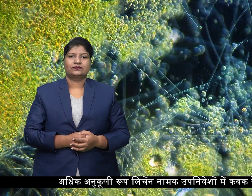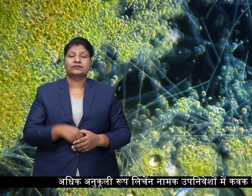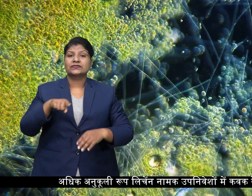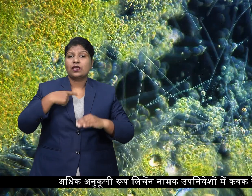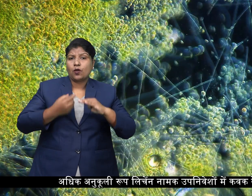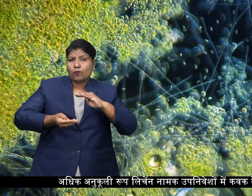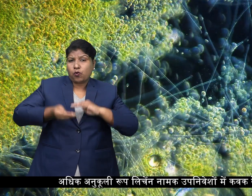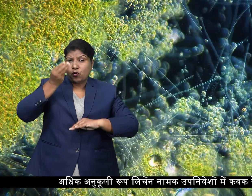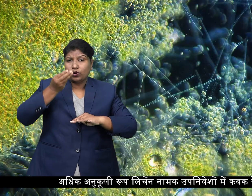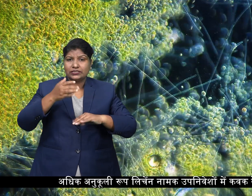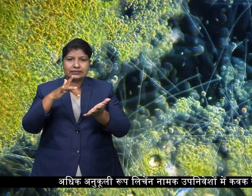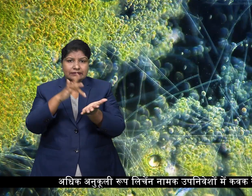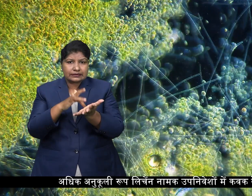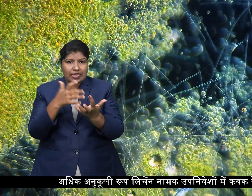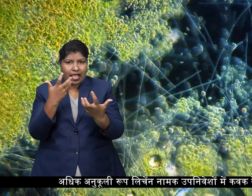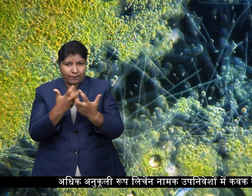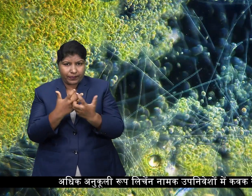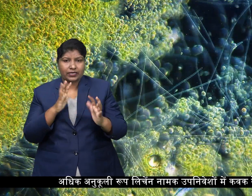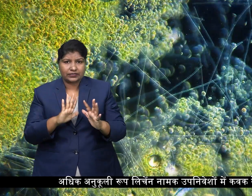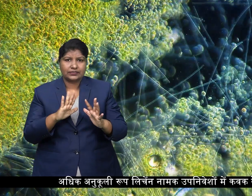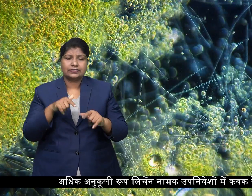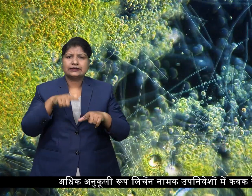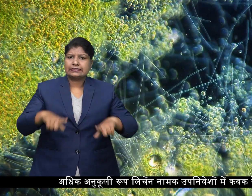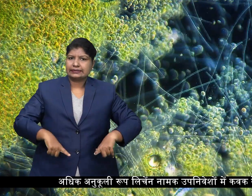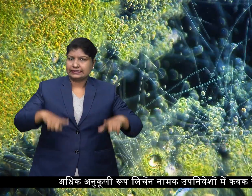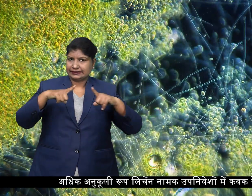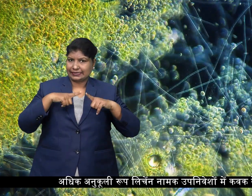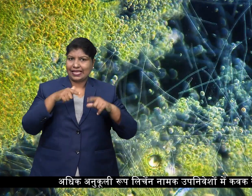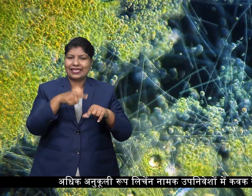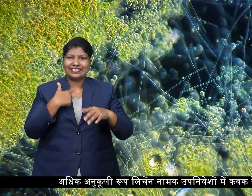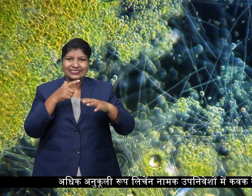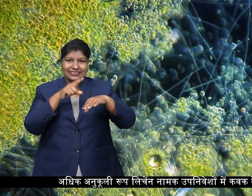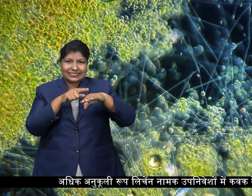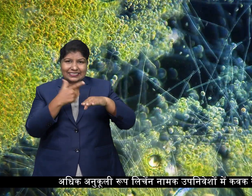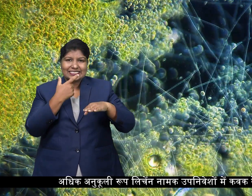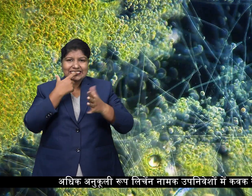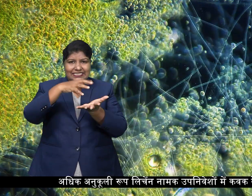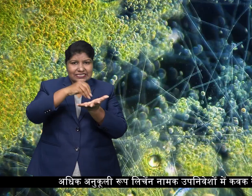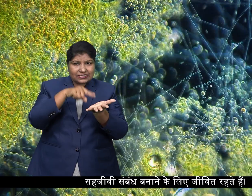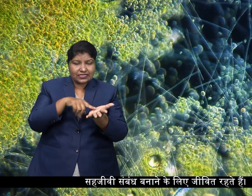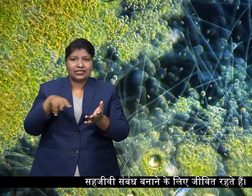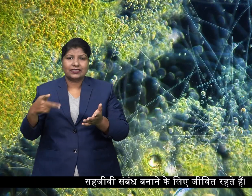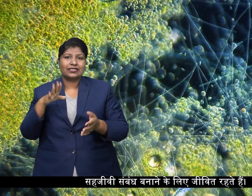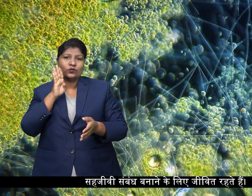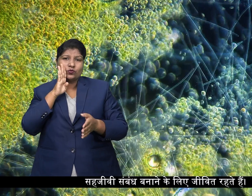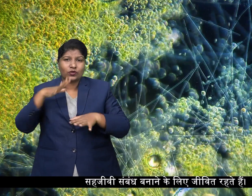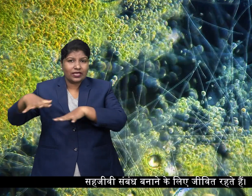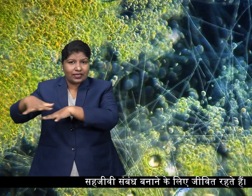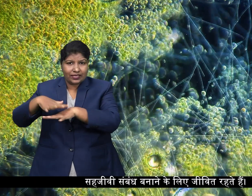अधिक अनुकूली रूप लीचेन नामक उपनिवेशों में कवक के साथ सहजीवी संबंध बनाने